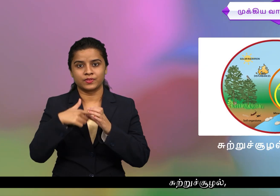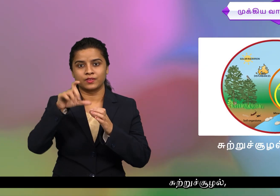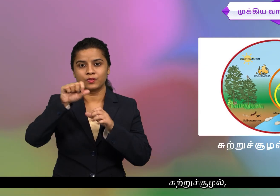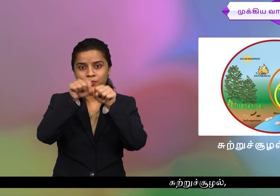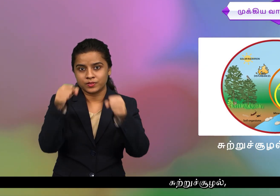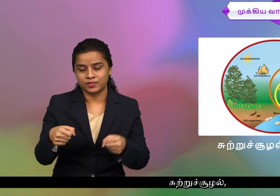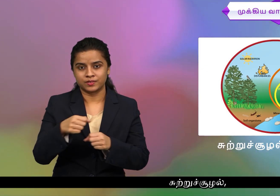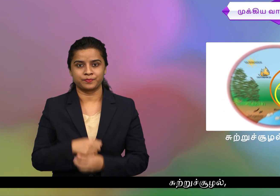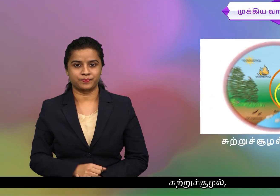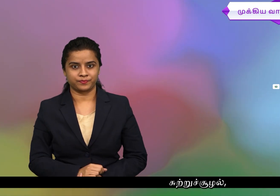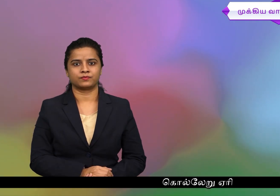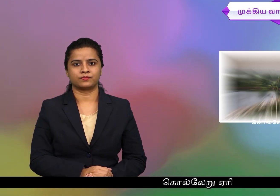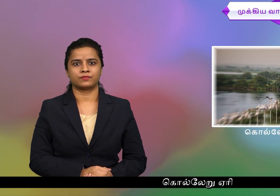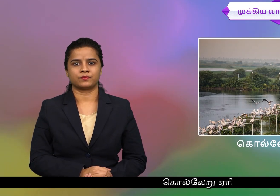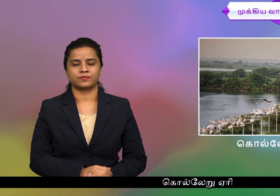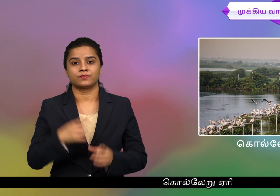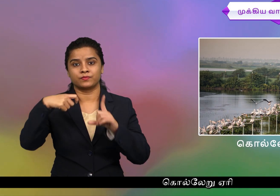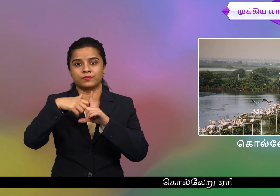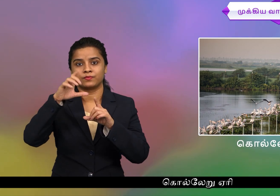சுற்றுச்சூழல், கொல்லேறு ஏரி,